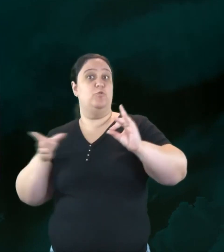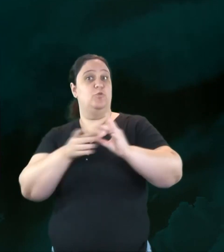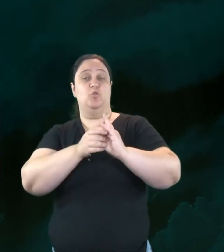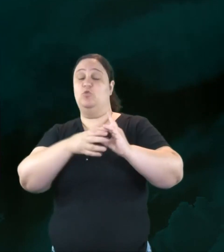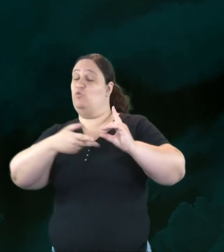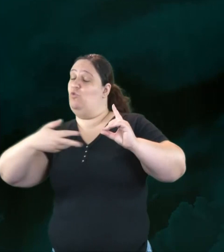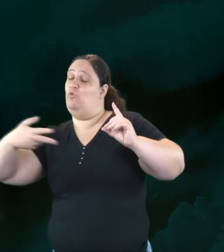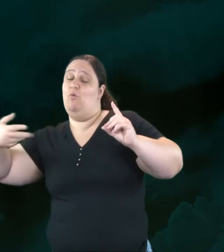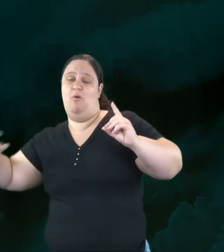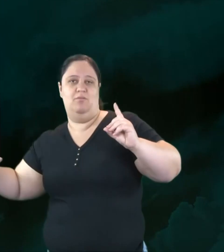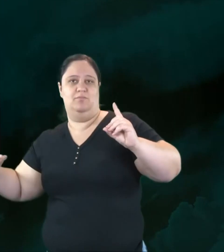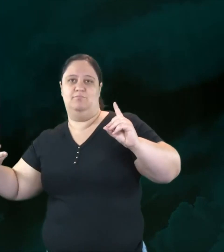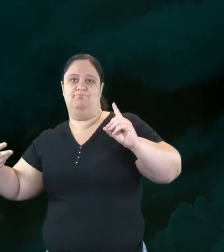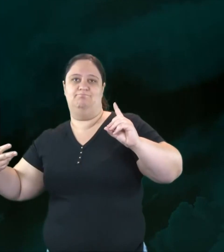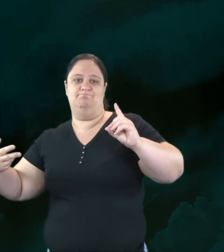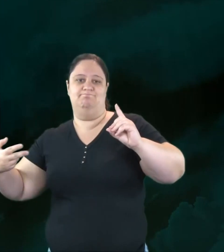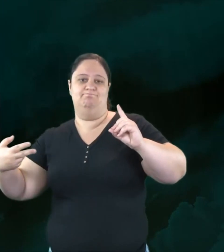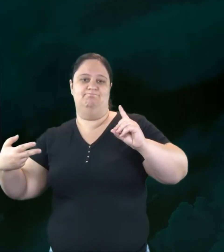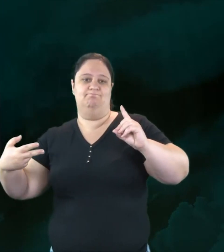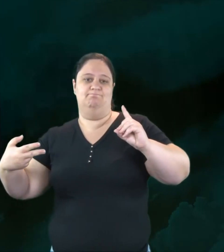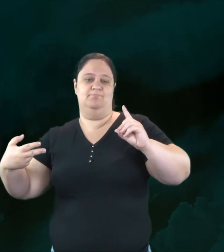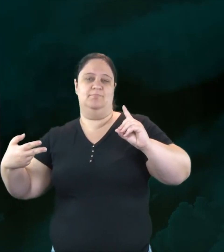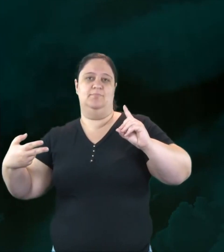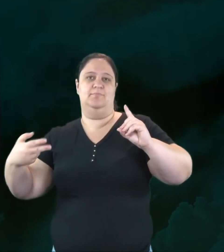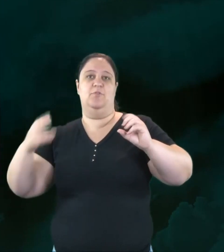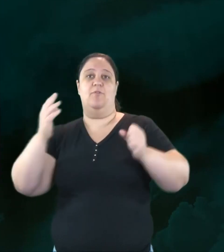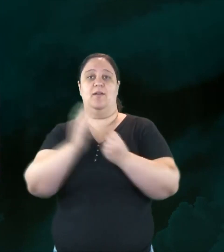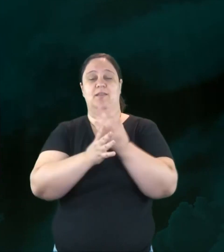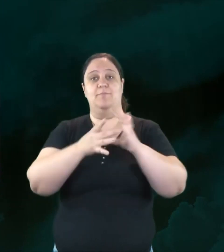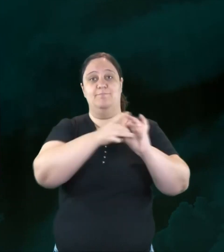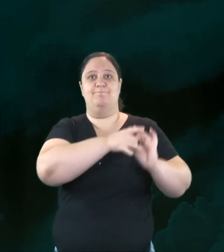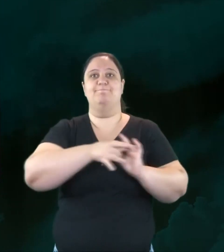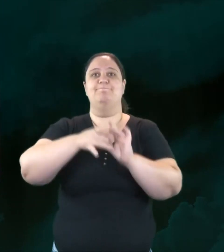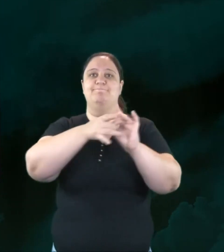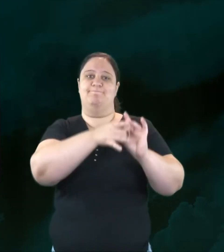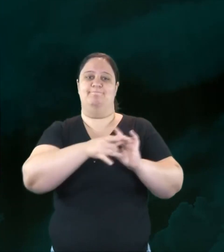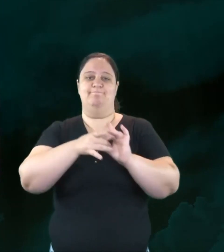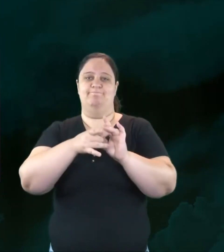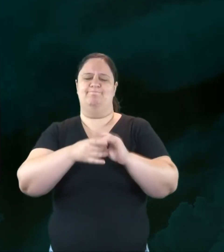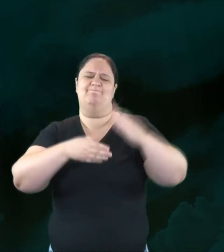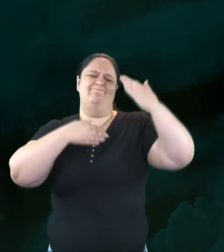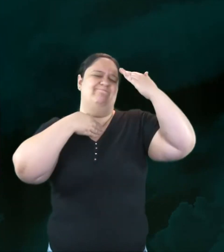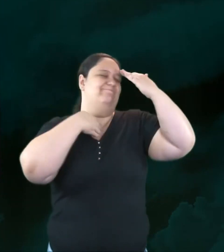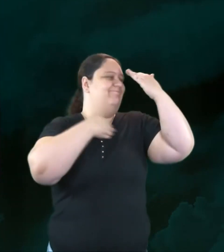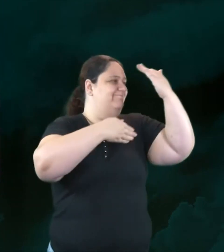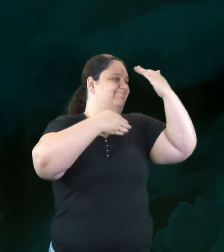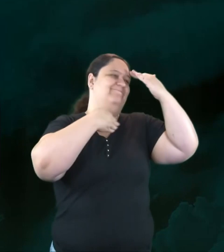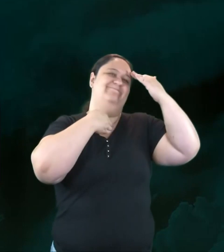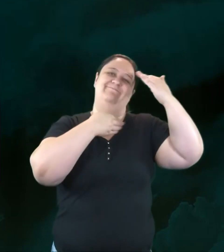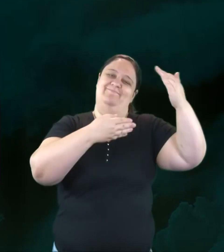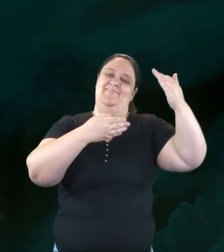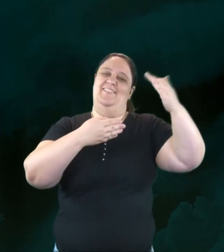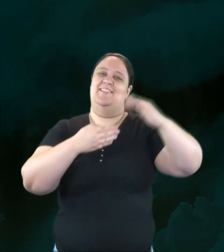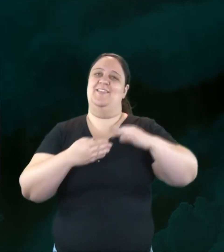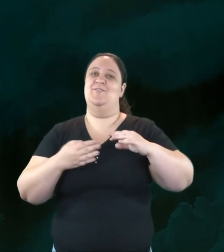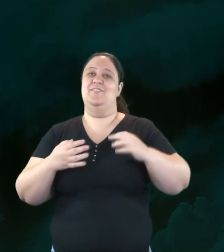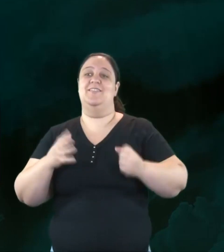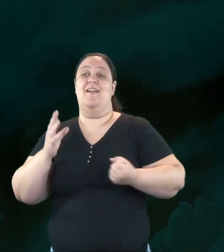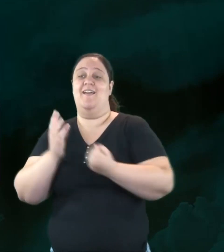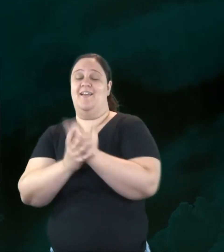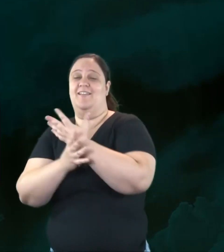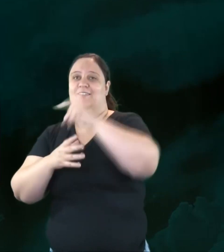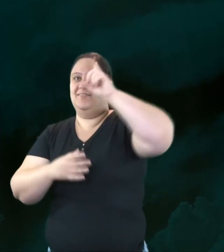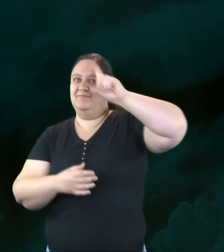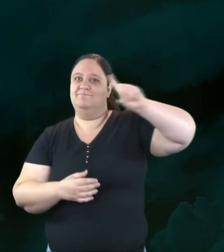coisas, formando um todo. Graças a Deus, toda a criação de Deus, no sentido